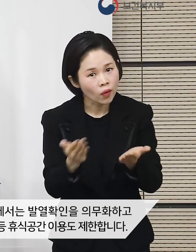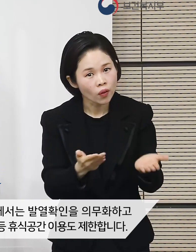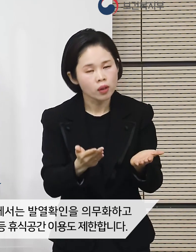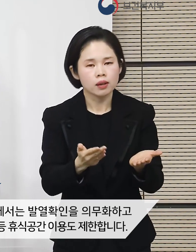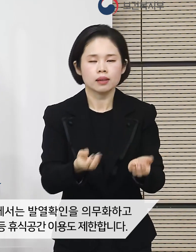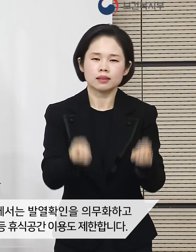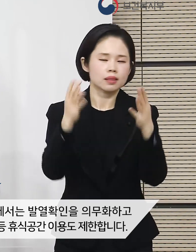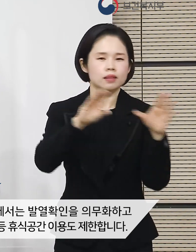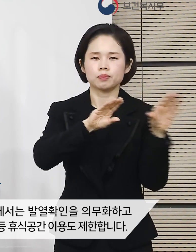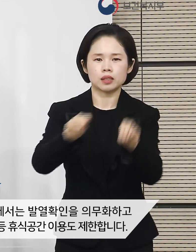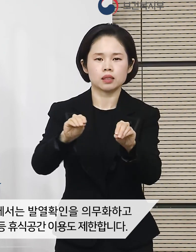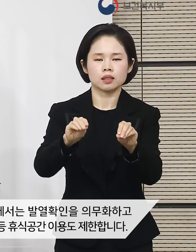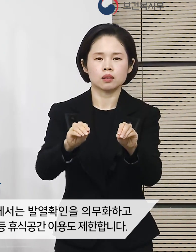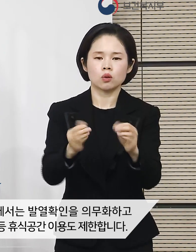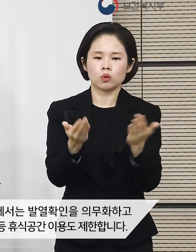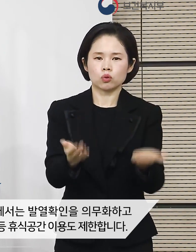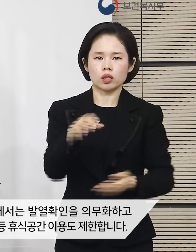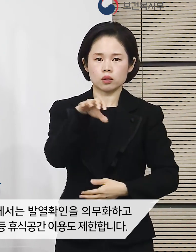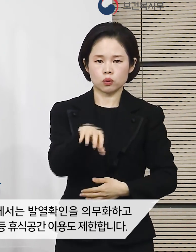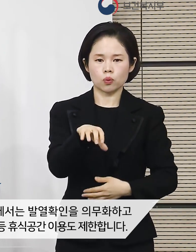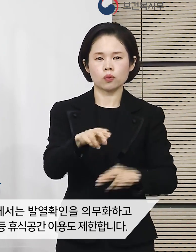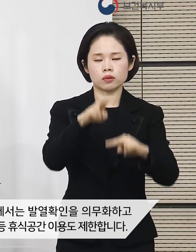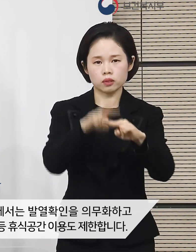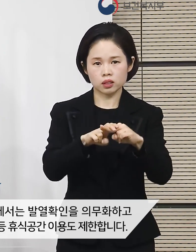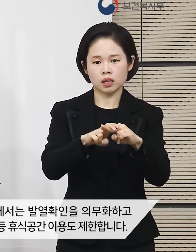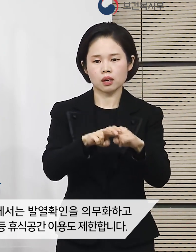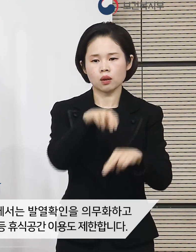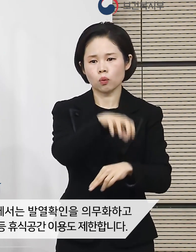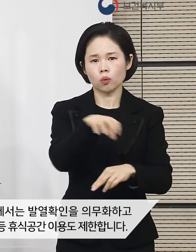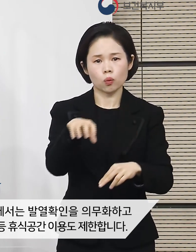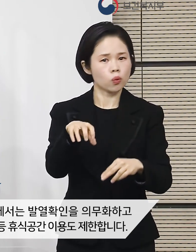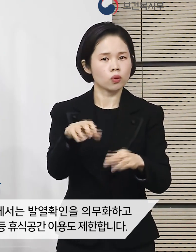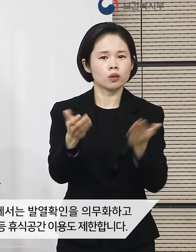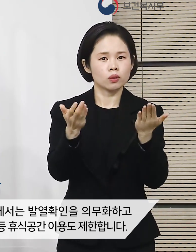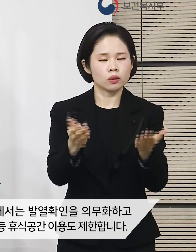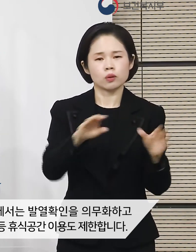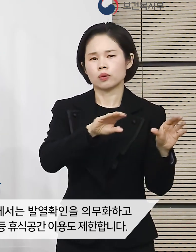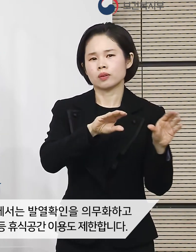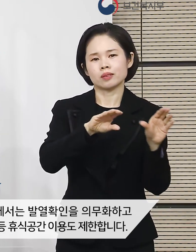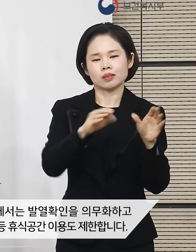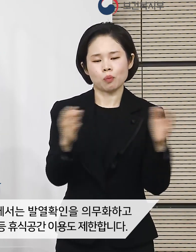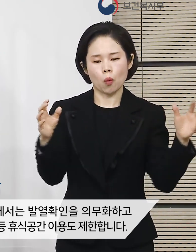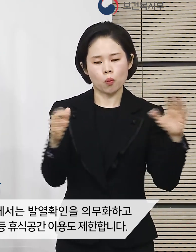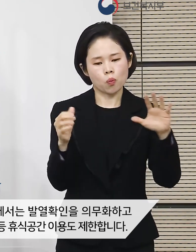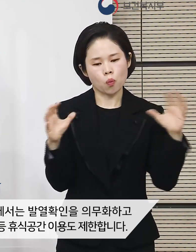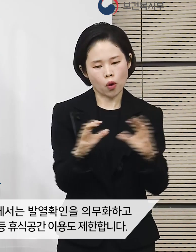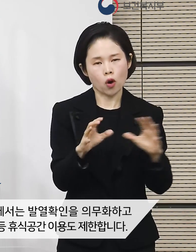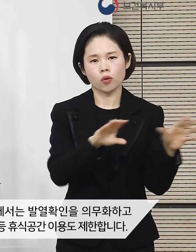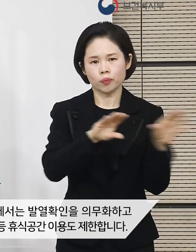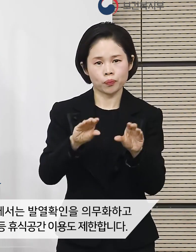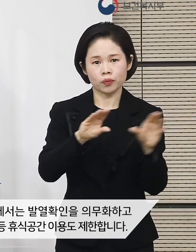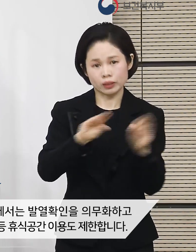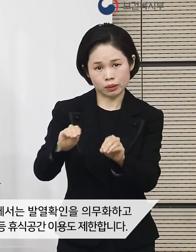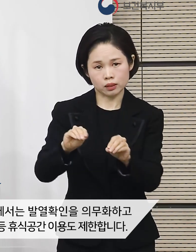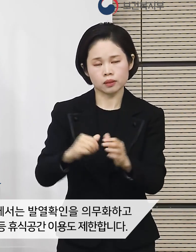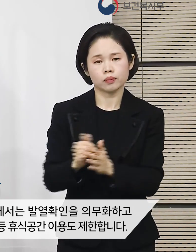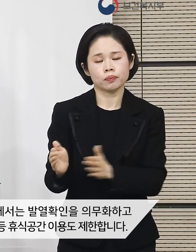운영이나 접객 행사를 금지하며 휴게실, 의자 등 휴식 공간 이용도 제한합니다.